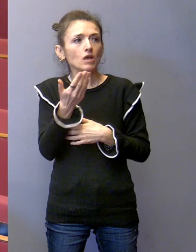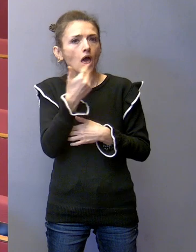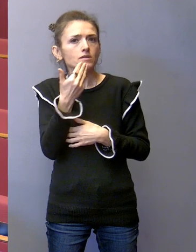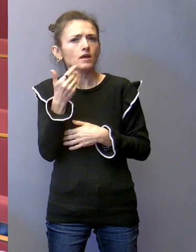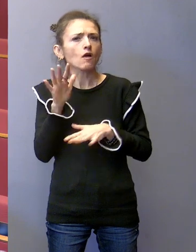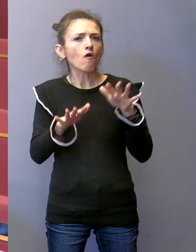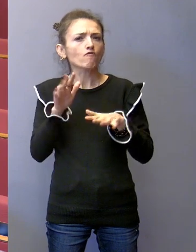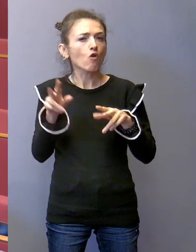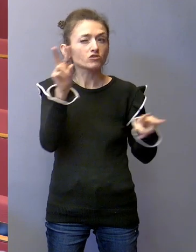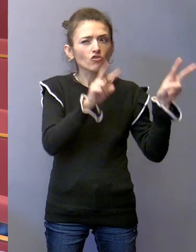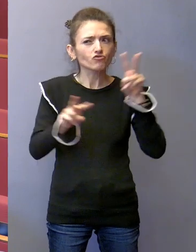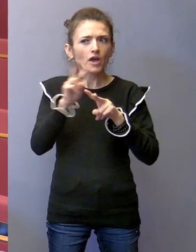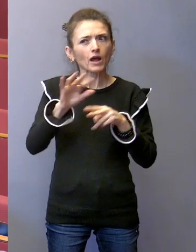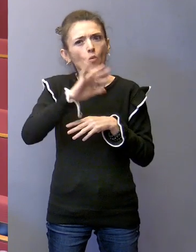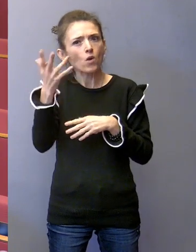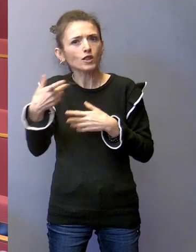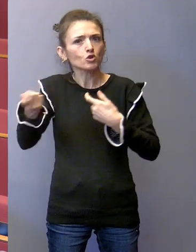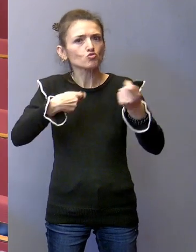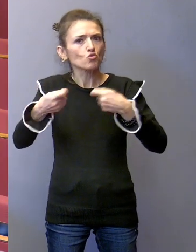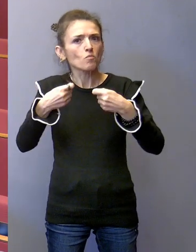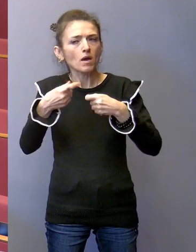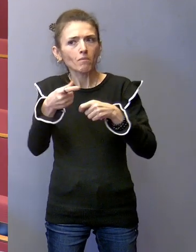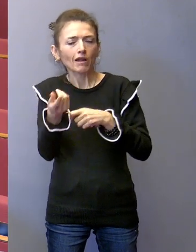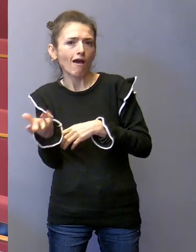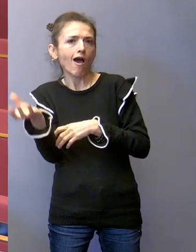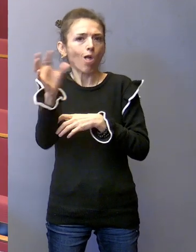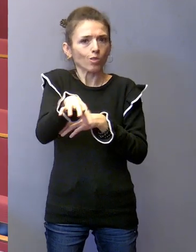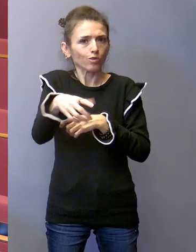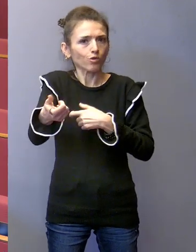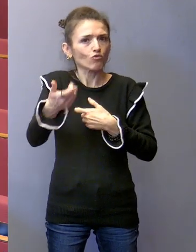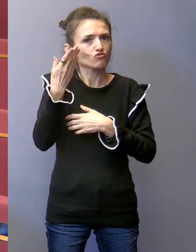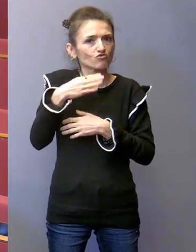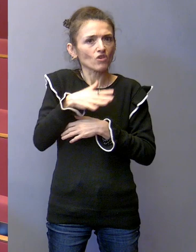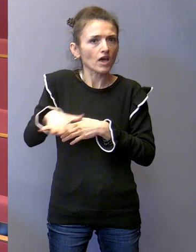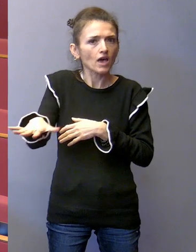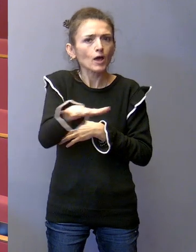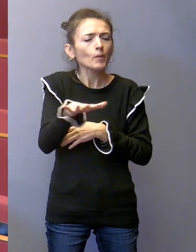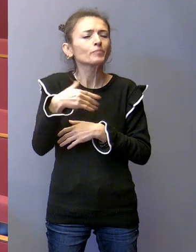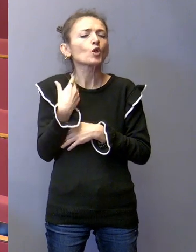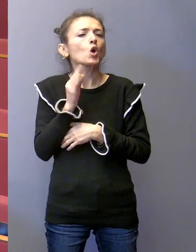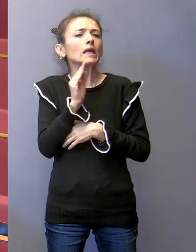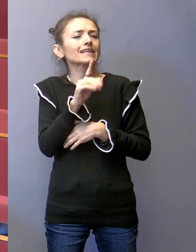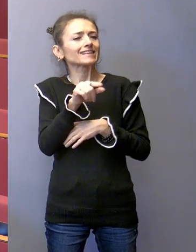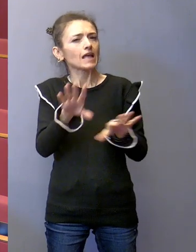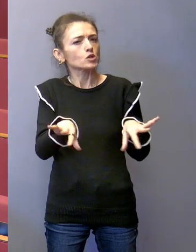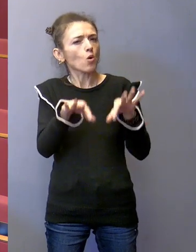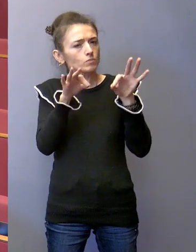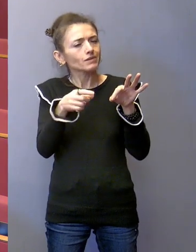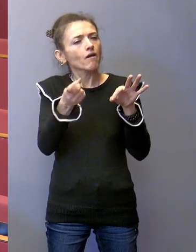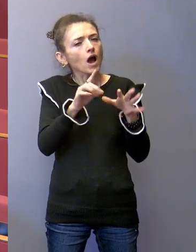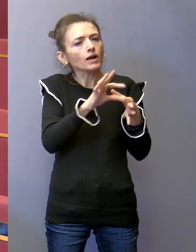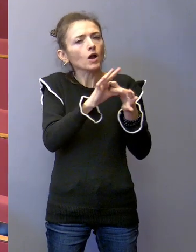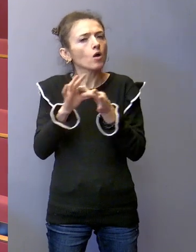e così via manca un minuto e 30 Ma l'oggetto della della richiesta di sospensiva sta nel fatto che